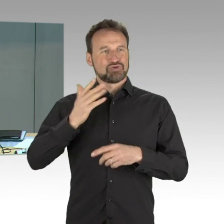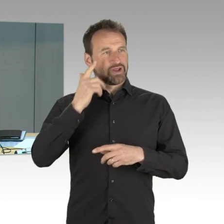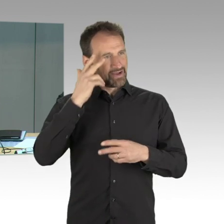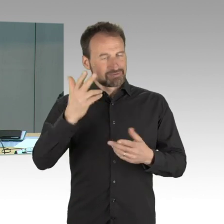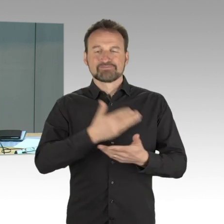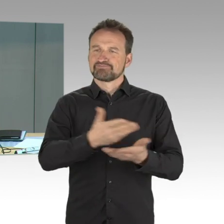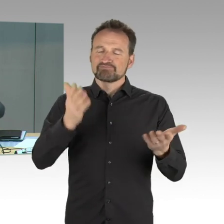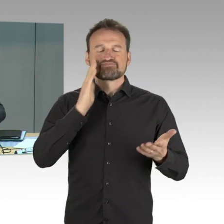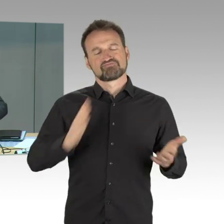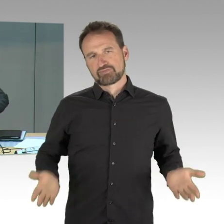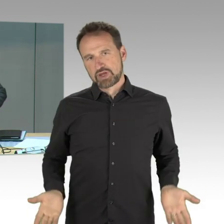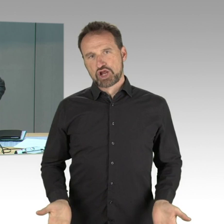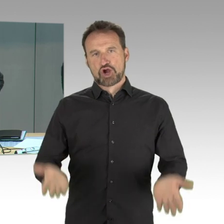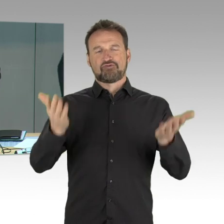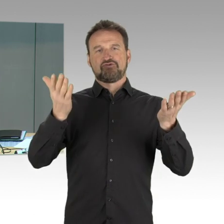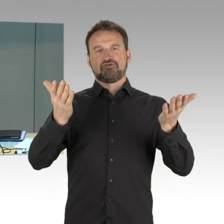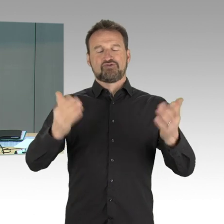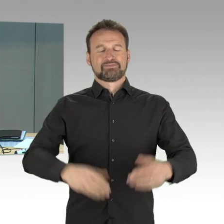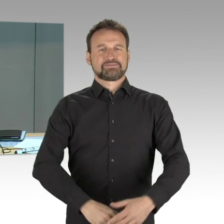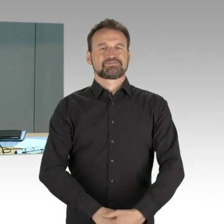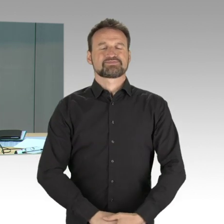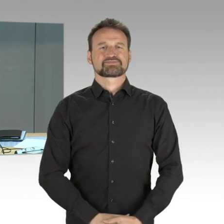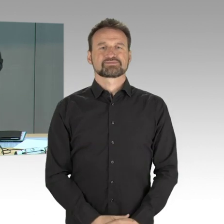von den Plätzen zu erheben.